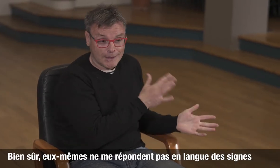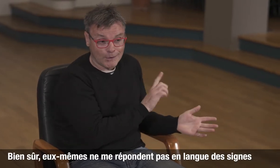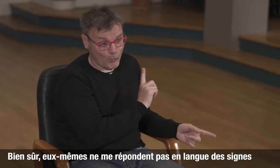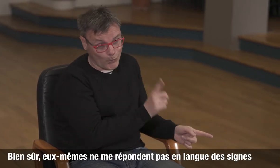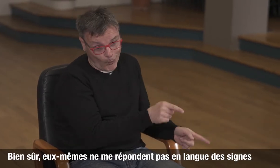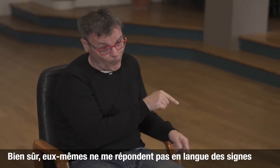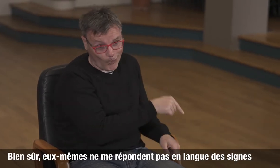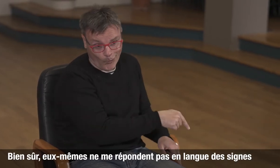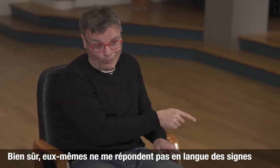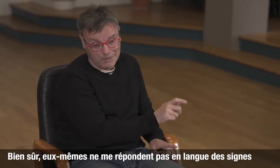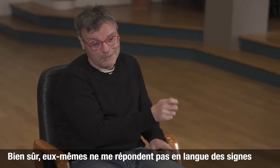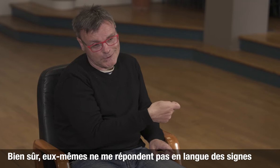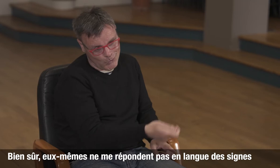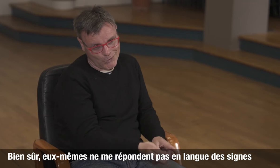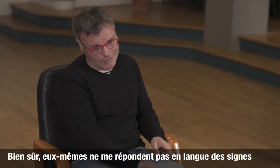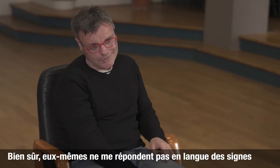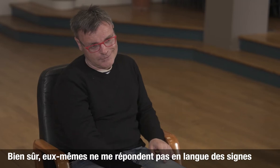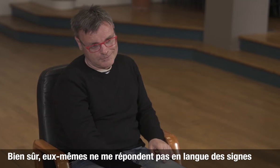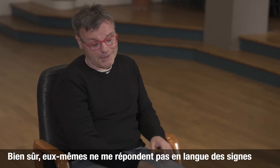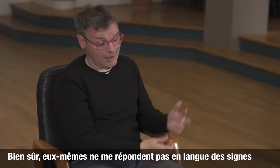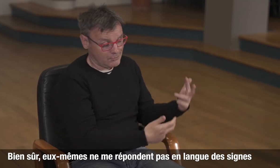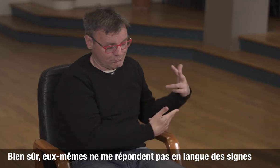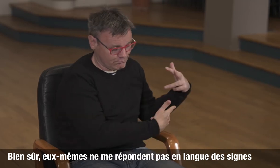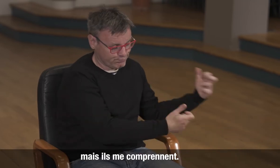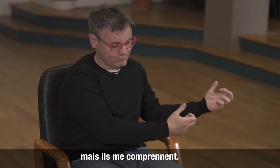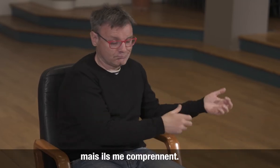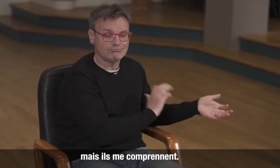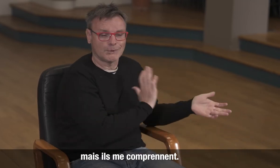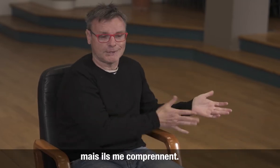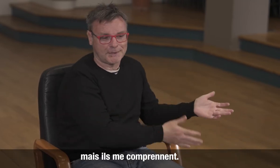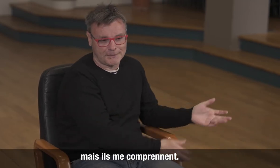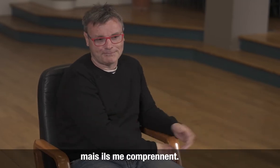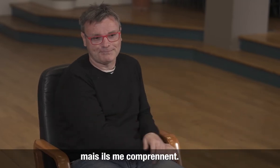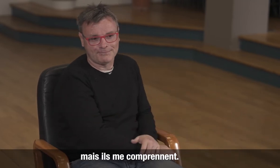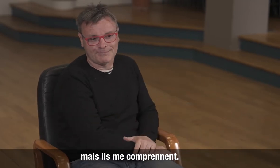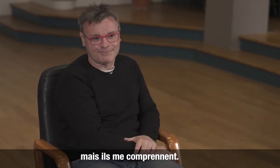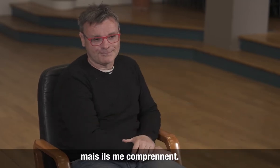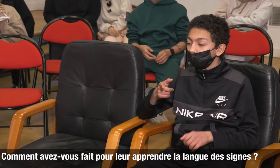Alors, bien sûr, eux-mêmes ne me répondent pas en langue des signes. Mais, ils me comprennent.